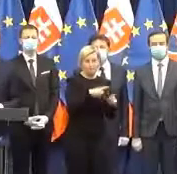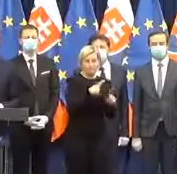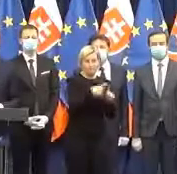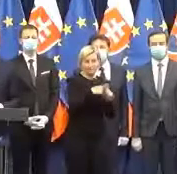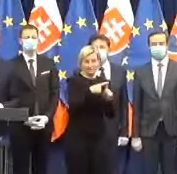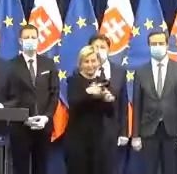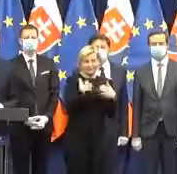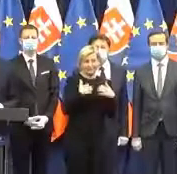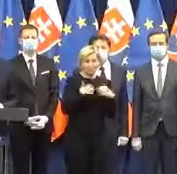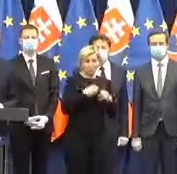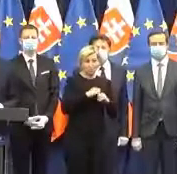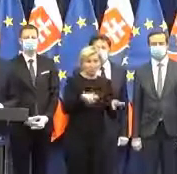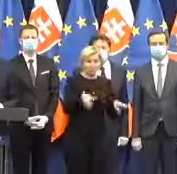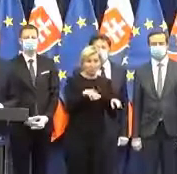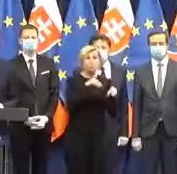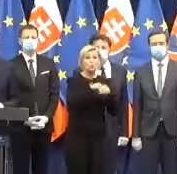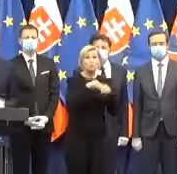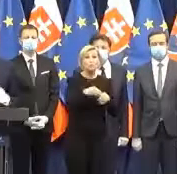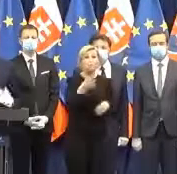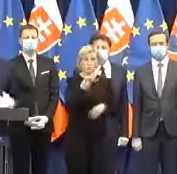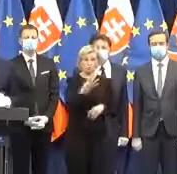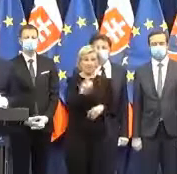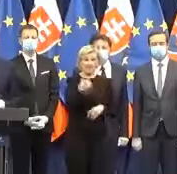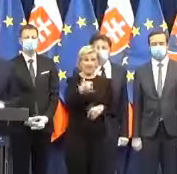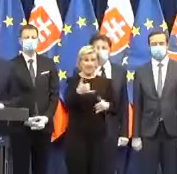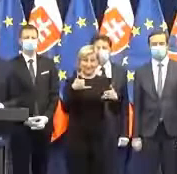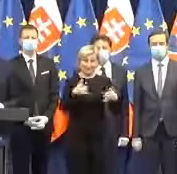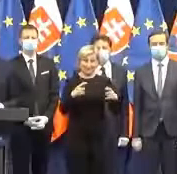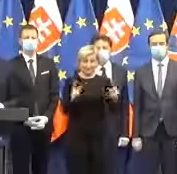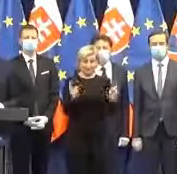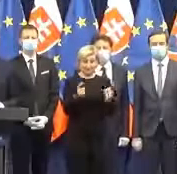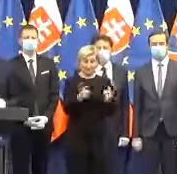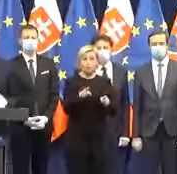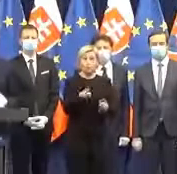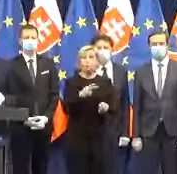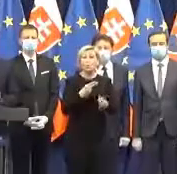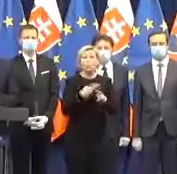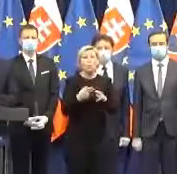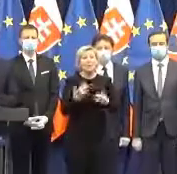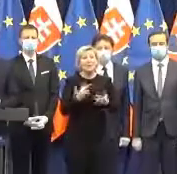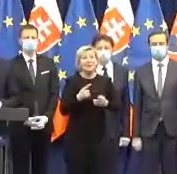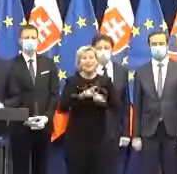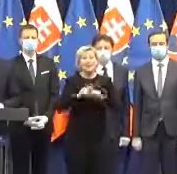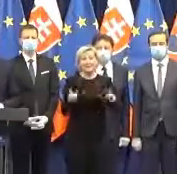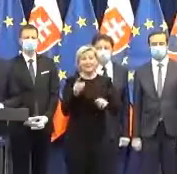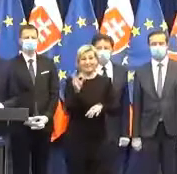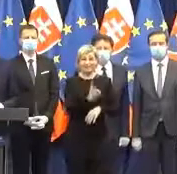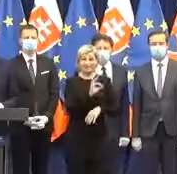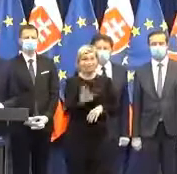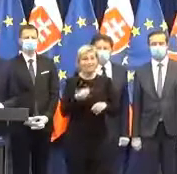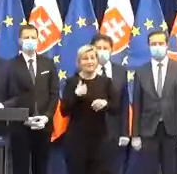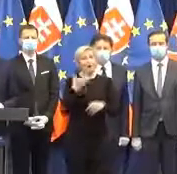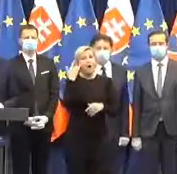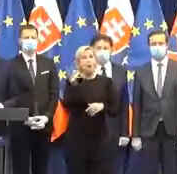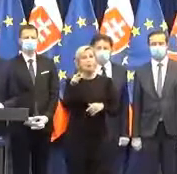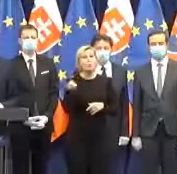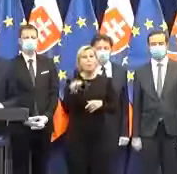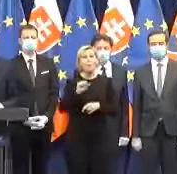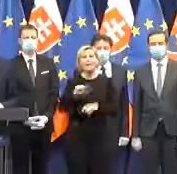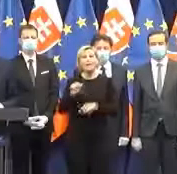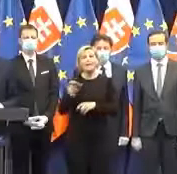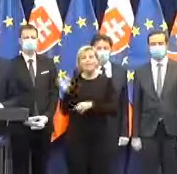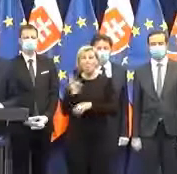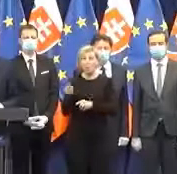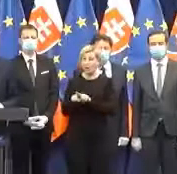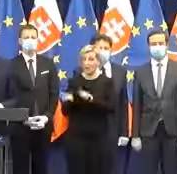pozitívne testovaných, to sú úplne iné testy a teda iný spôsob testovania ako to, čo máme k dispozícii rýchlo testy.